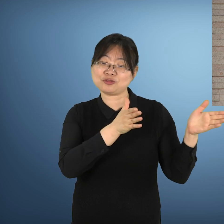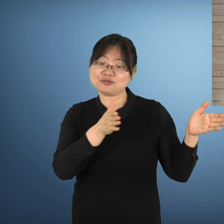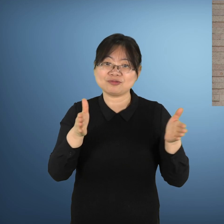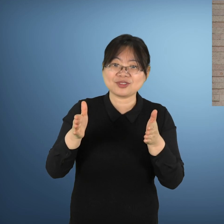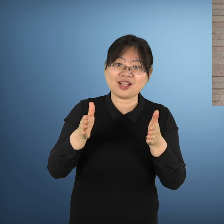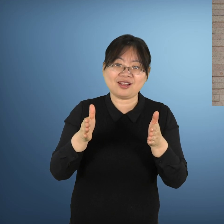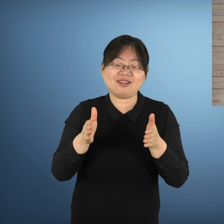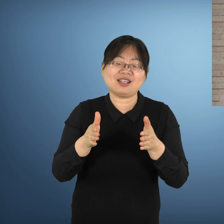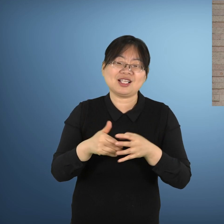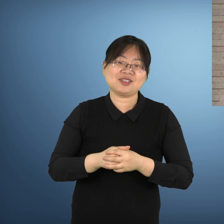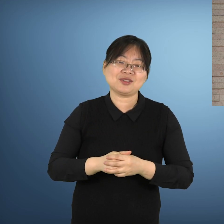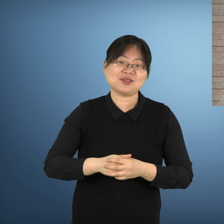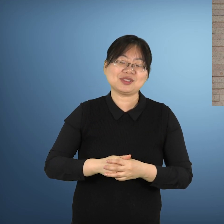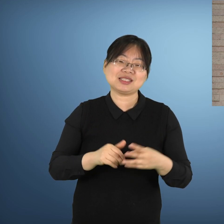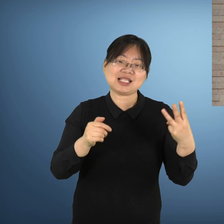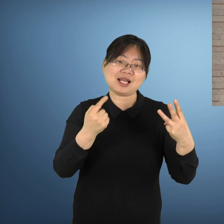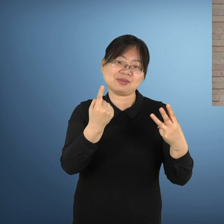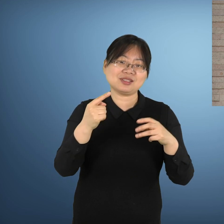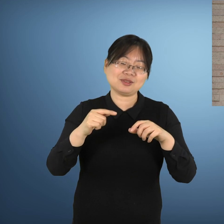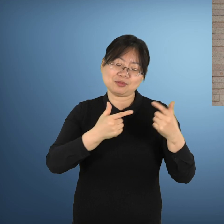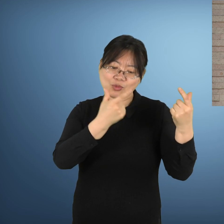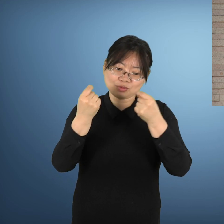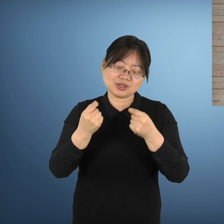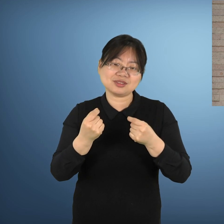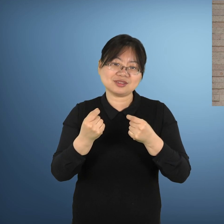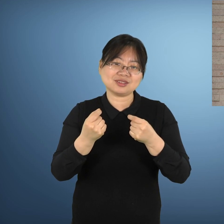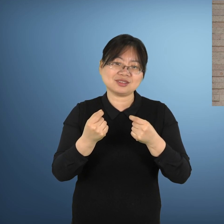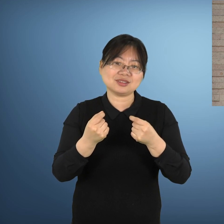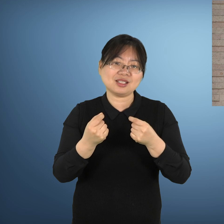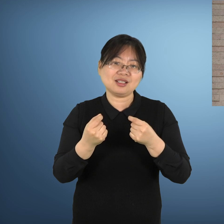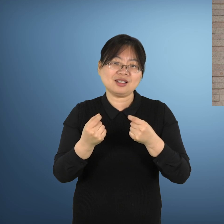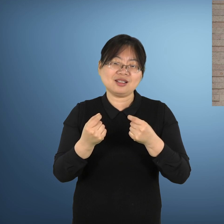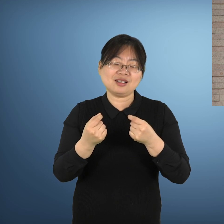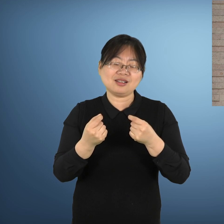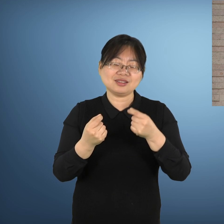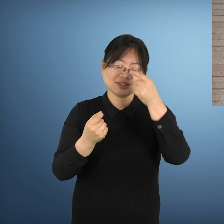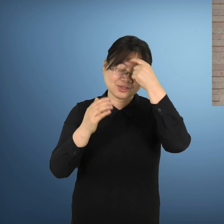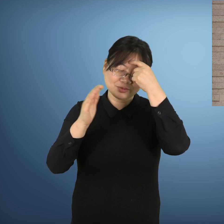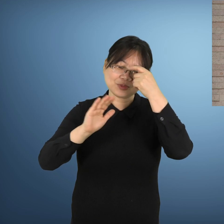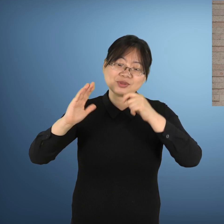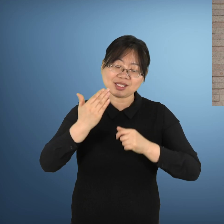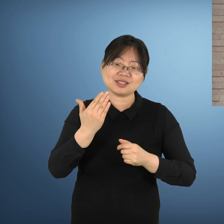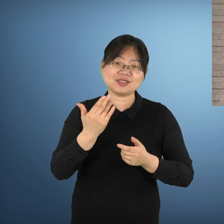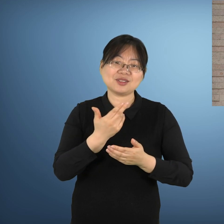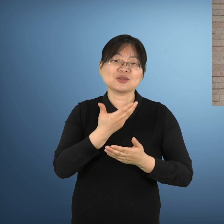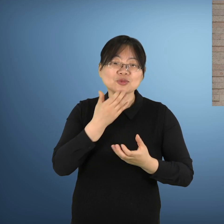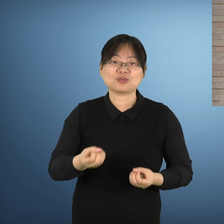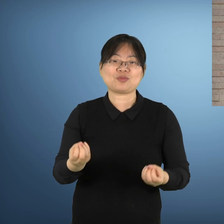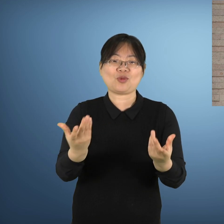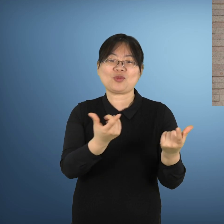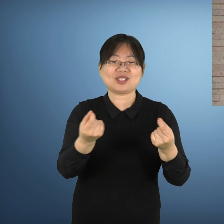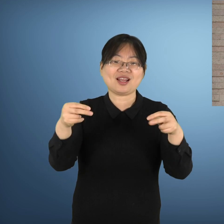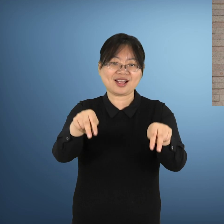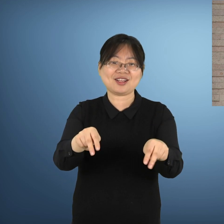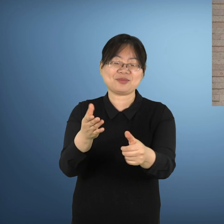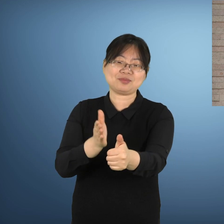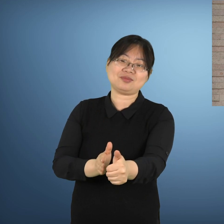준비하는 우리 3일의 모든 성도들이 될 수 있기를 축복합니다. 우리 다